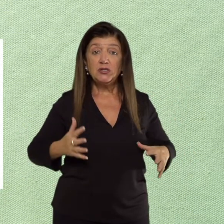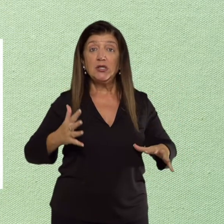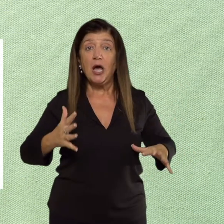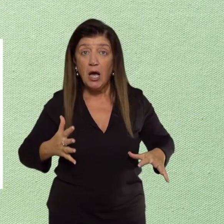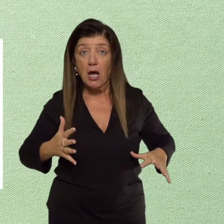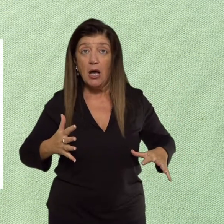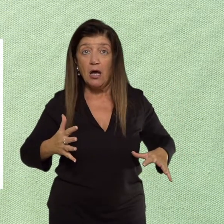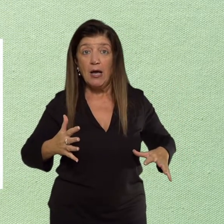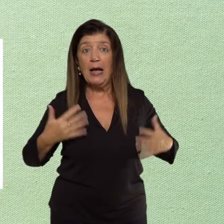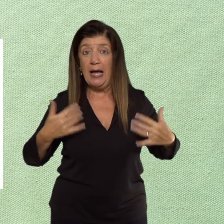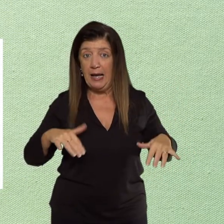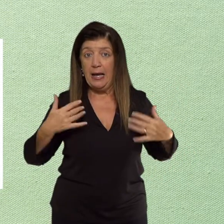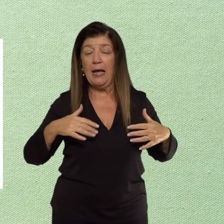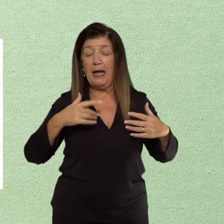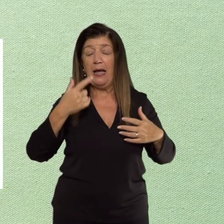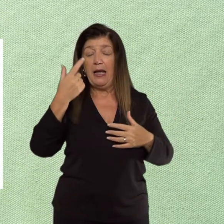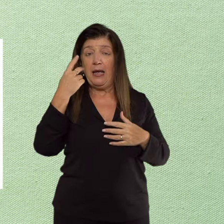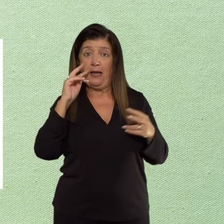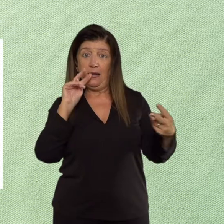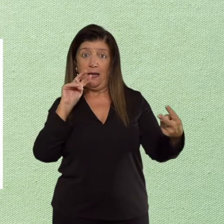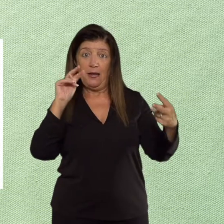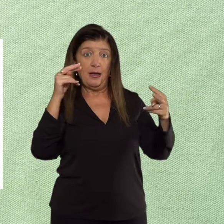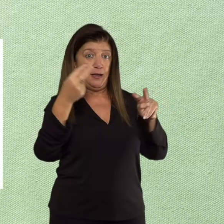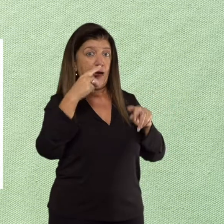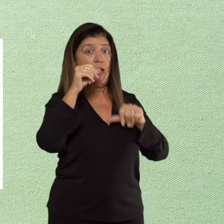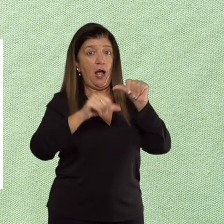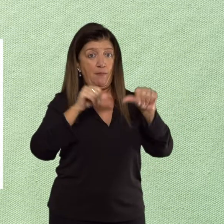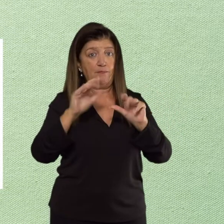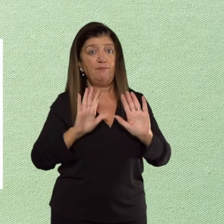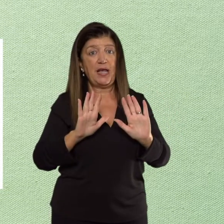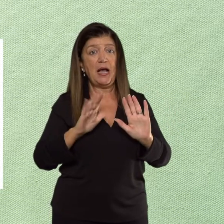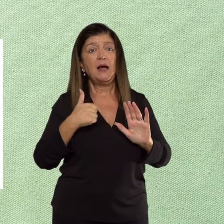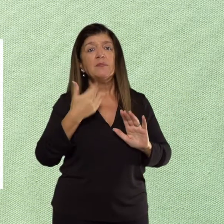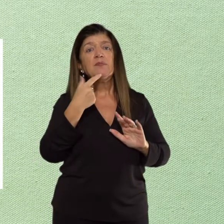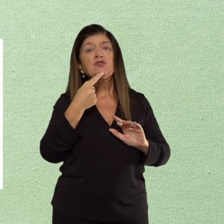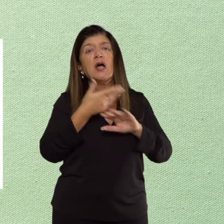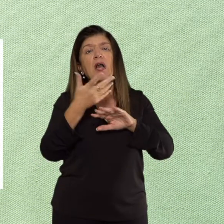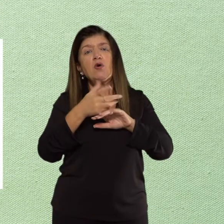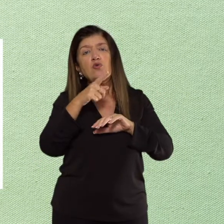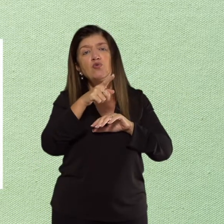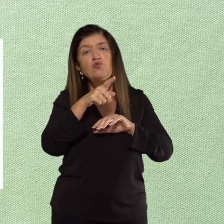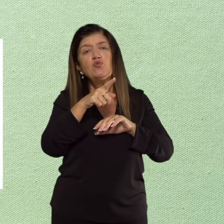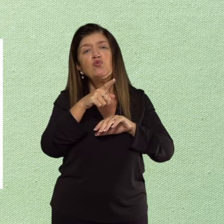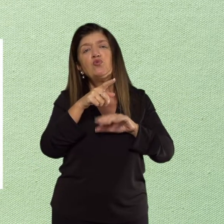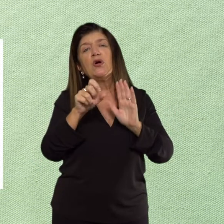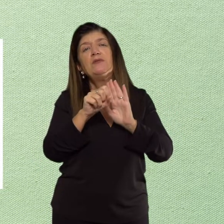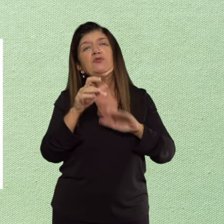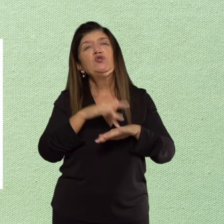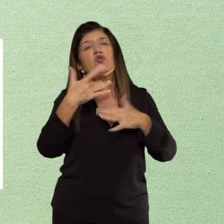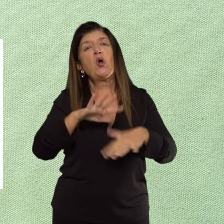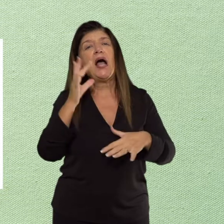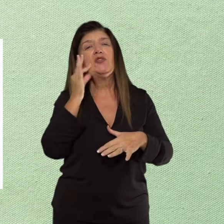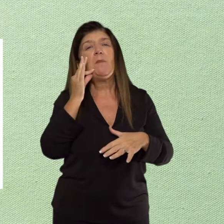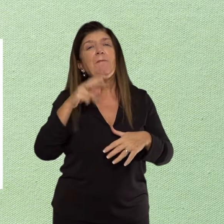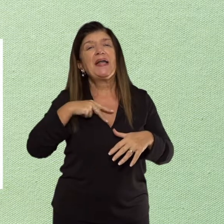intanto il tuo punto di vista, raccontare magari qualche tuo aneddoto personale ed eventualmente se questo all'interno del tuo